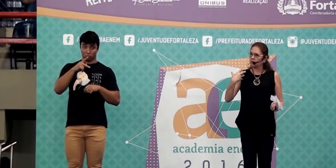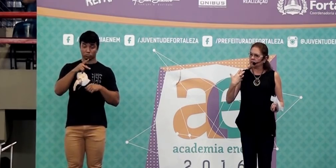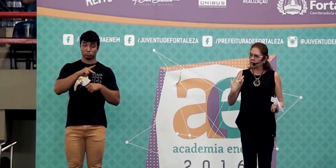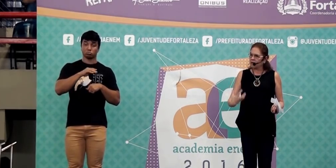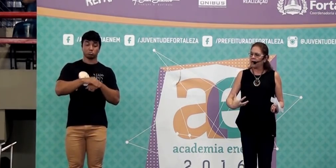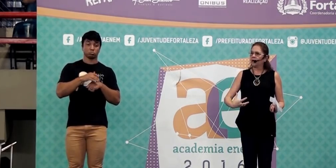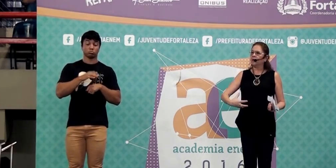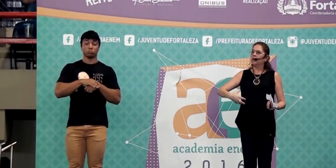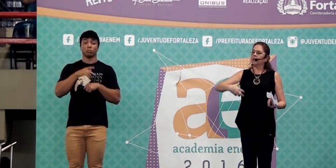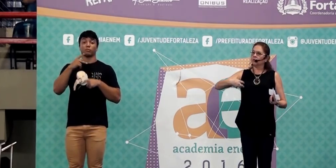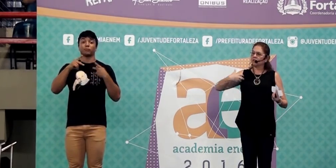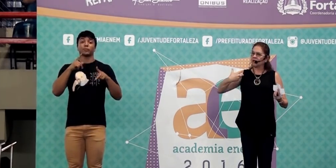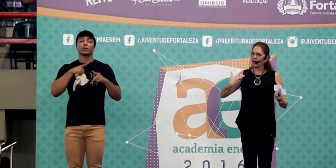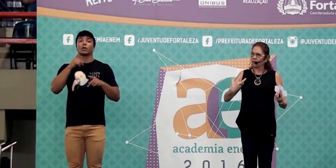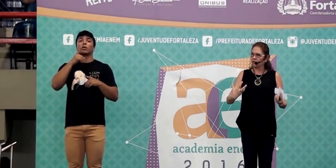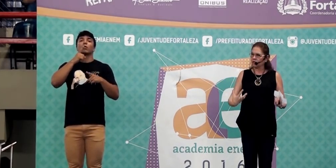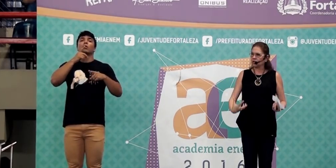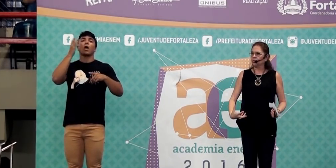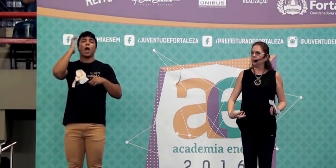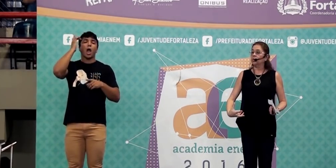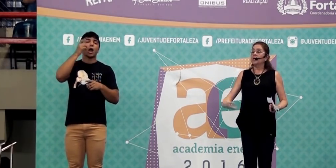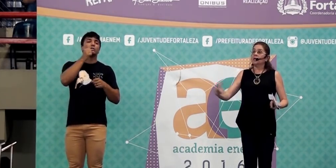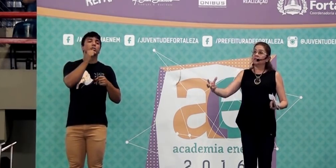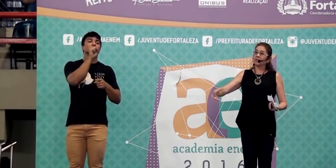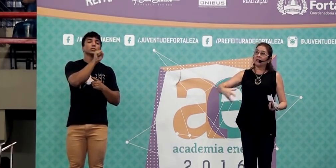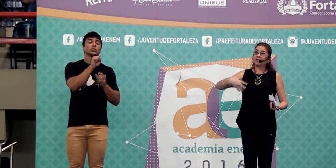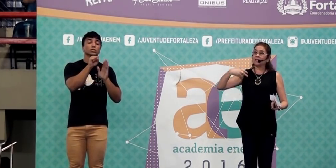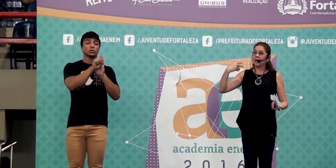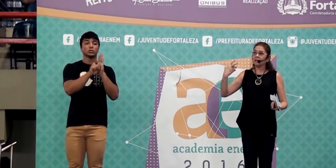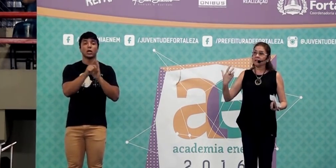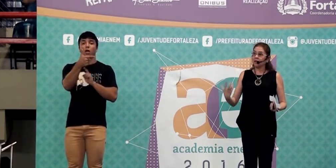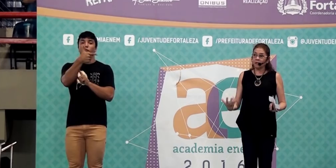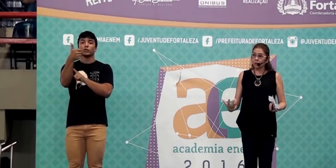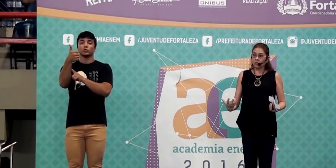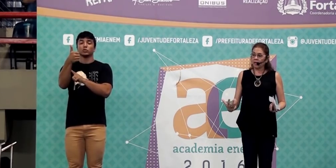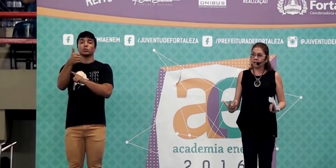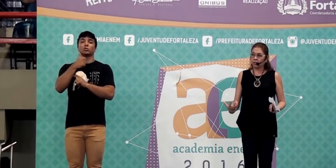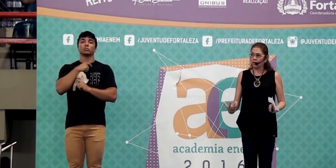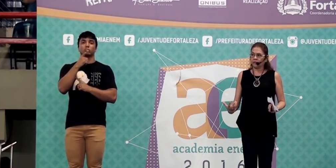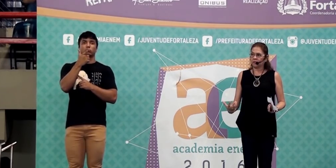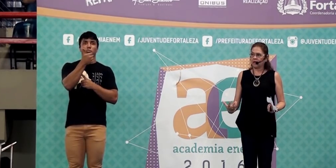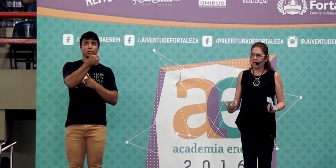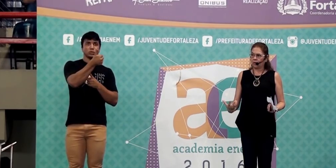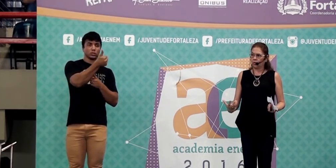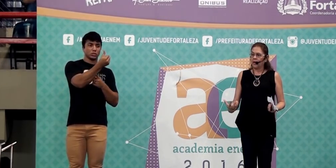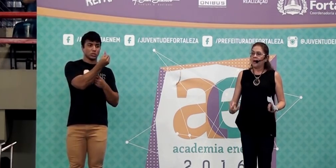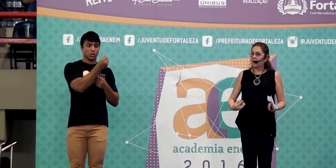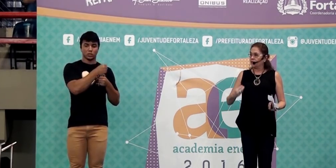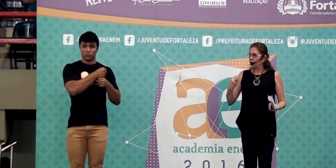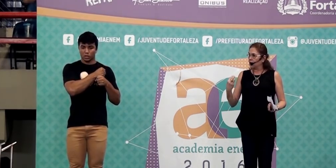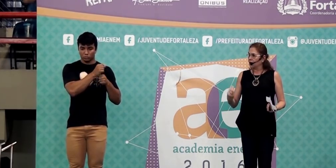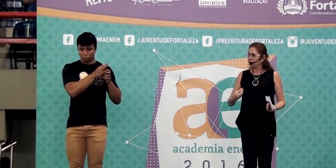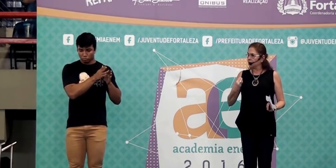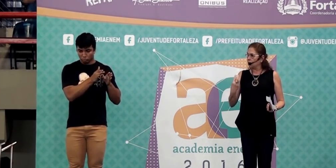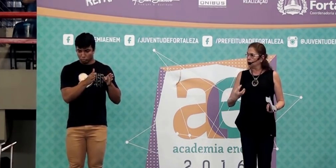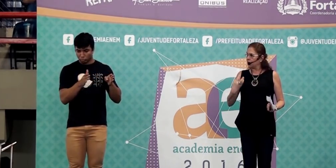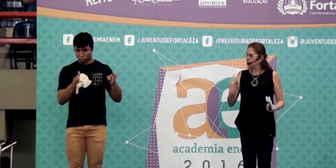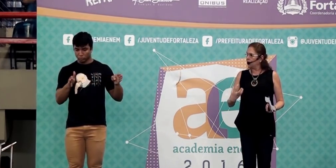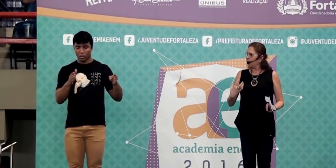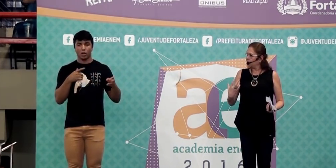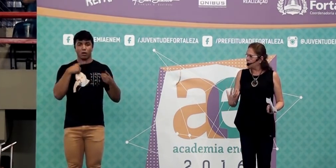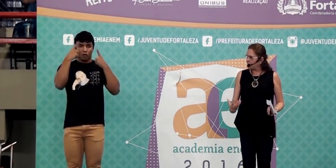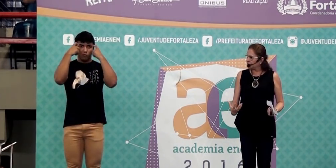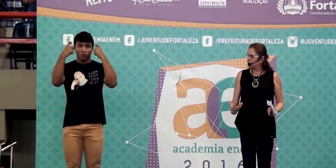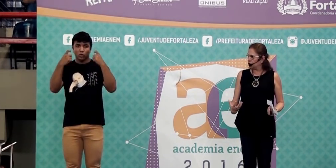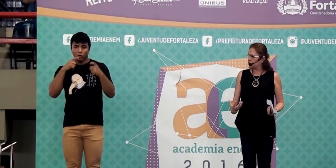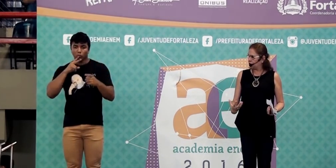você considera que no século XXI, 16 anos desse novo século, a violência contra a